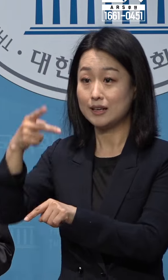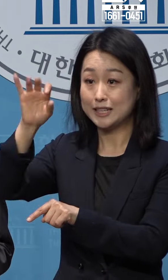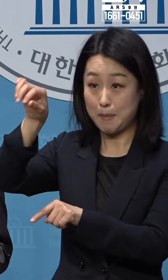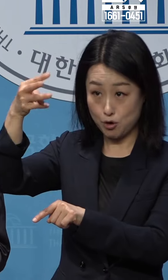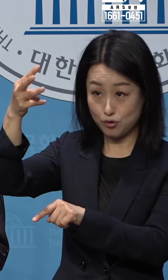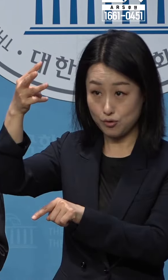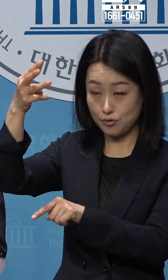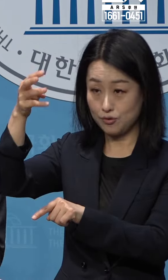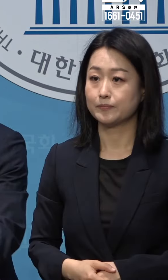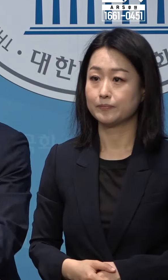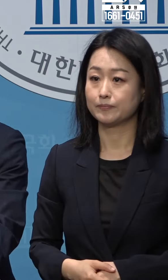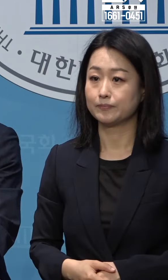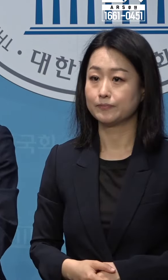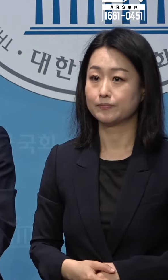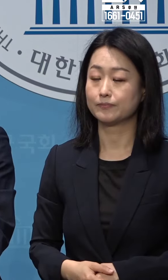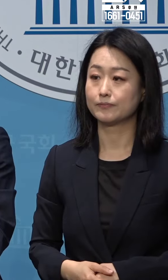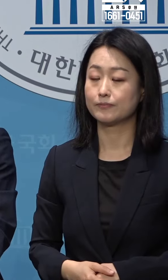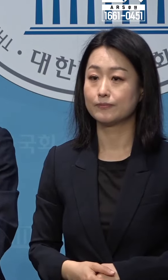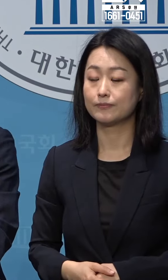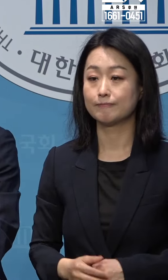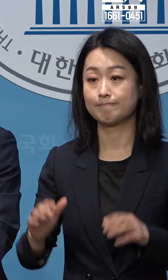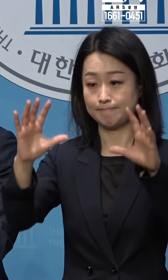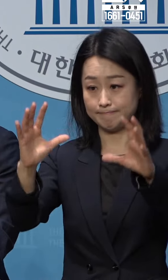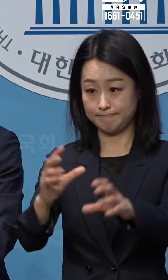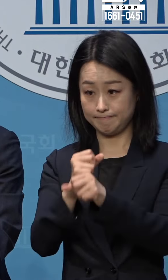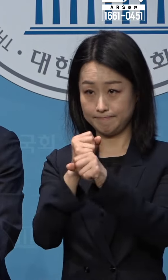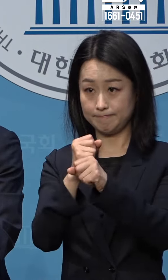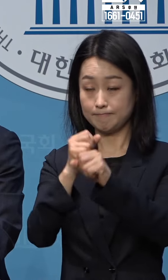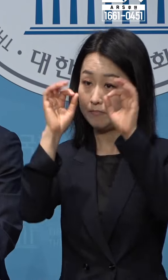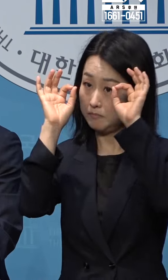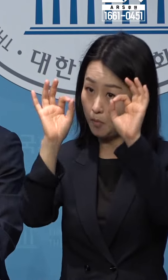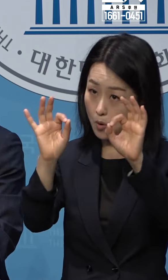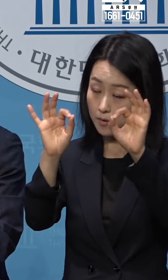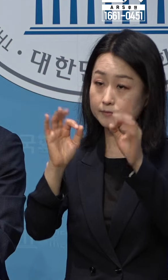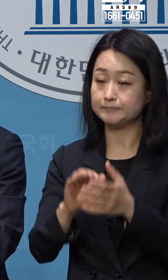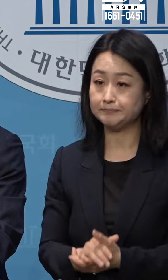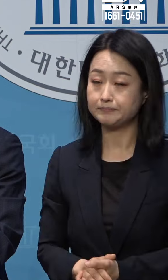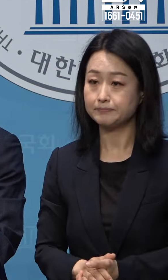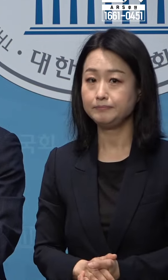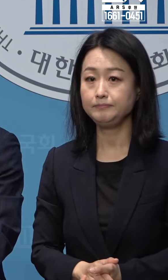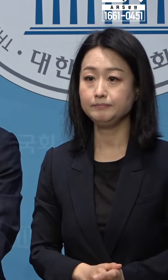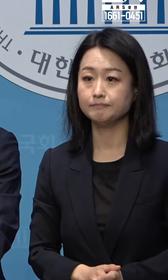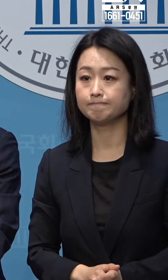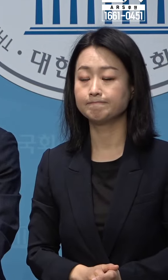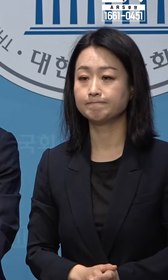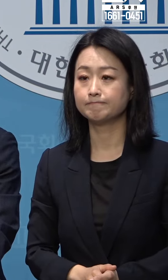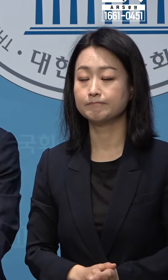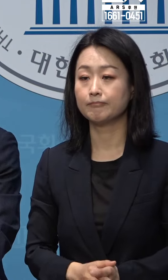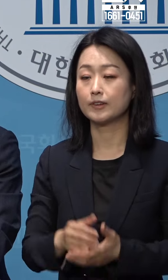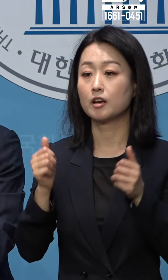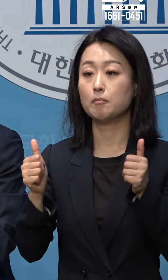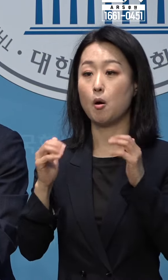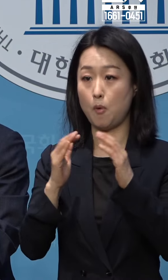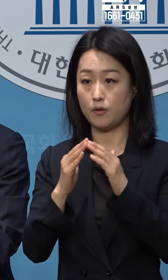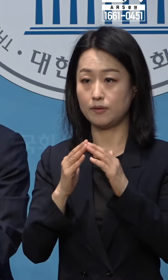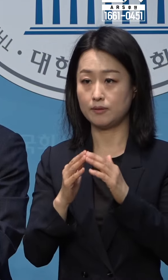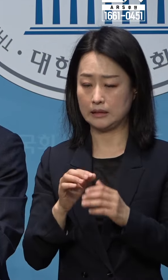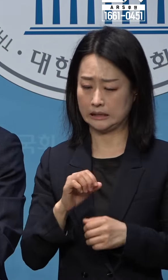것으로 판단됩니다 이상의 객관적인 사실과 증언 및 정황으로 볼 때 법원의